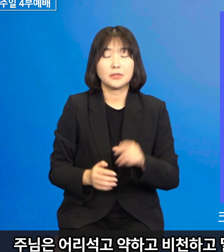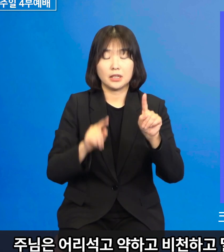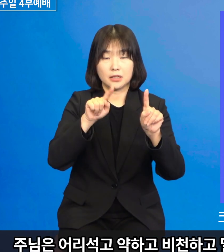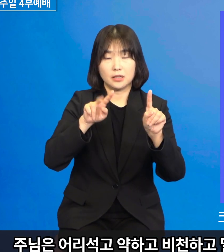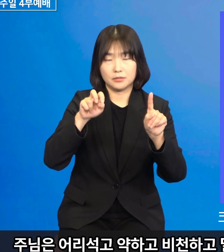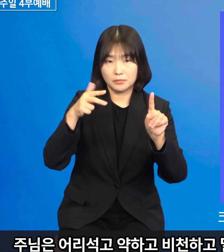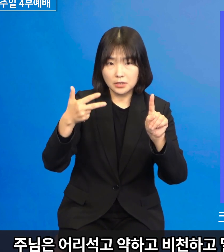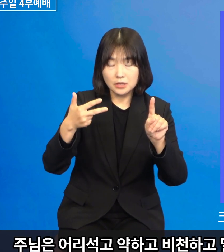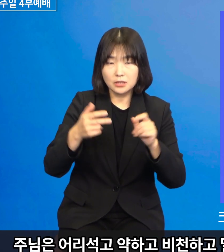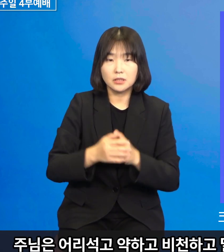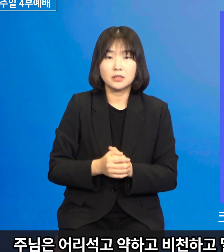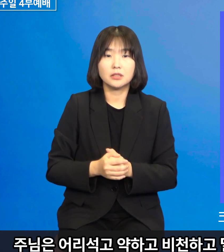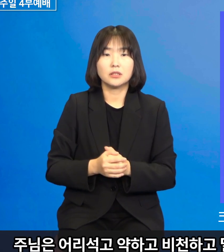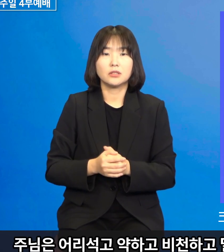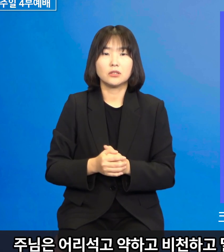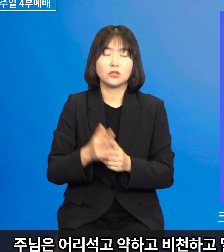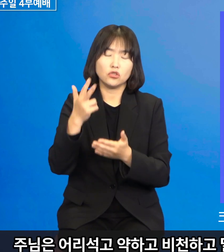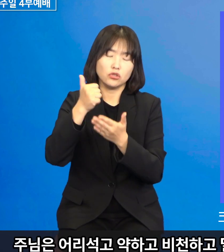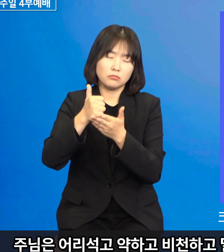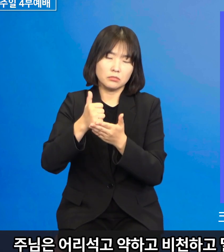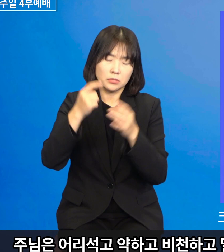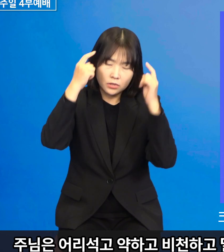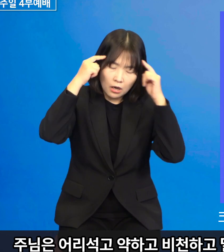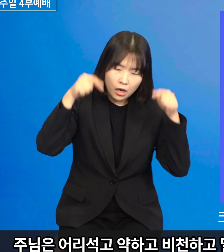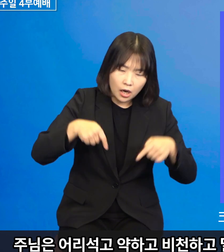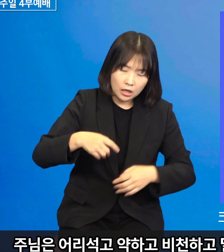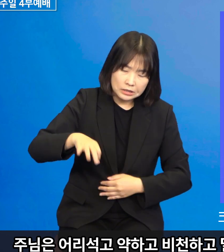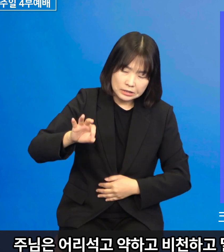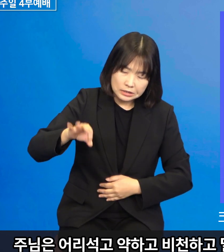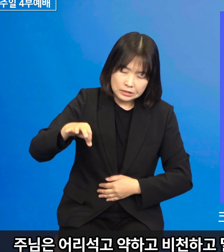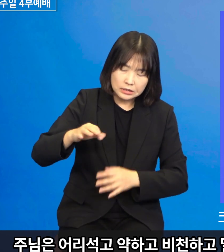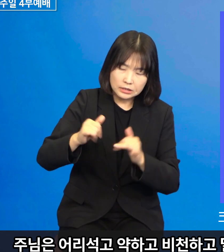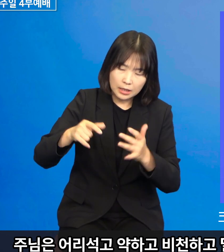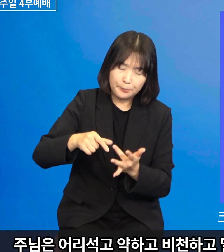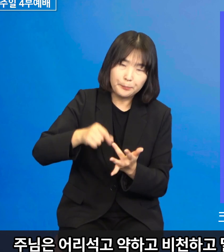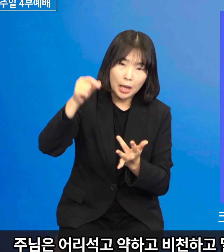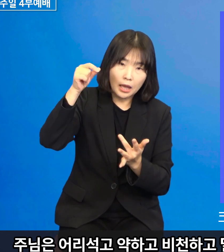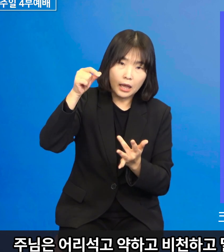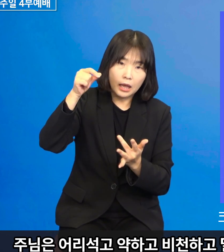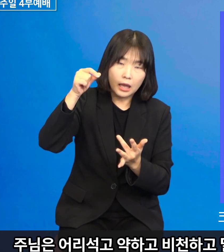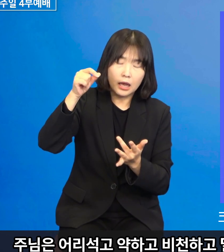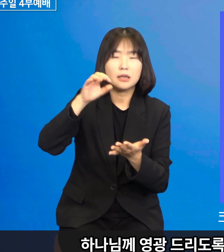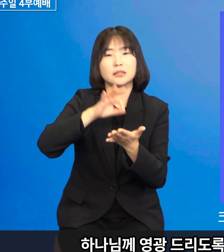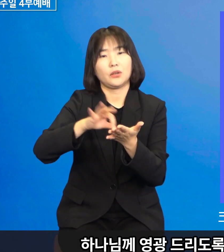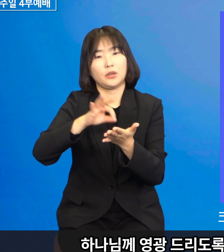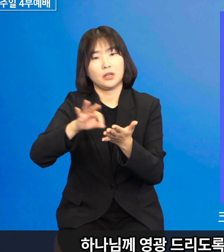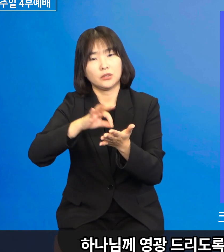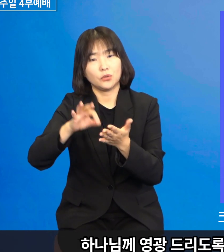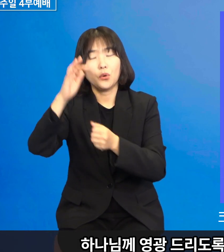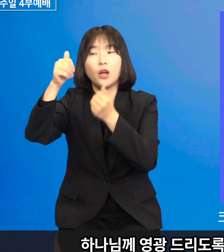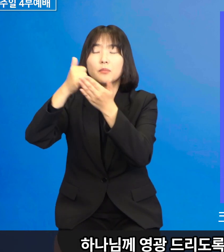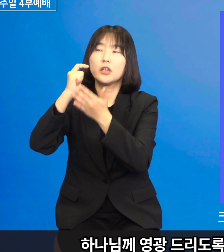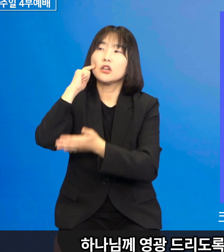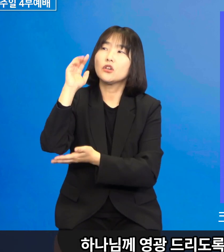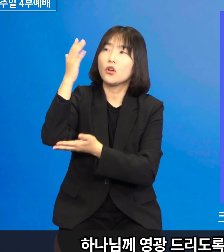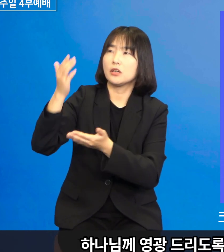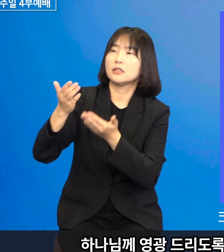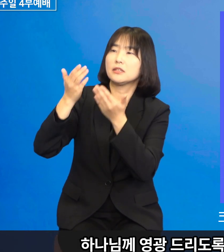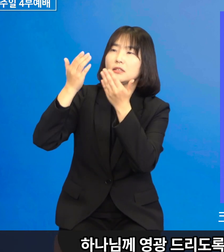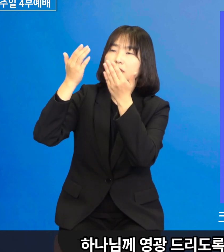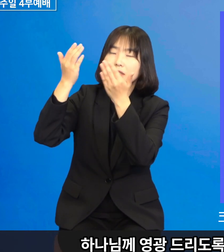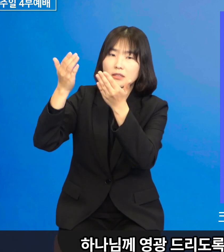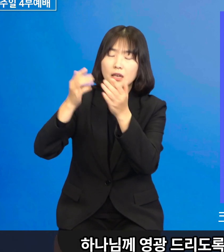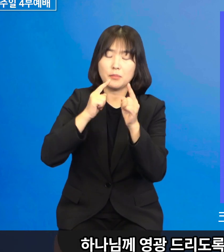주님은 어리석고 약하고 비천하고 멸시받는 이들을 택하셔서 사용하시고 하나님께 영광 드리도록